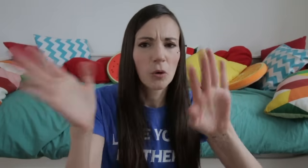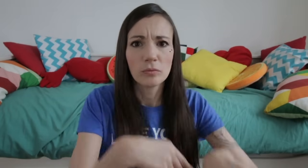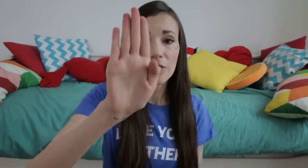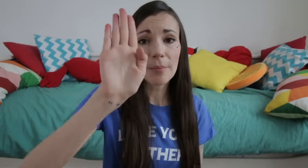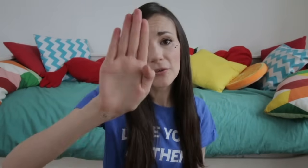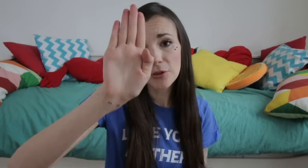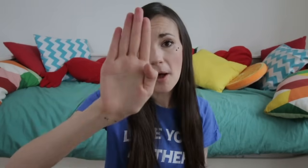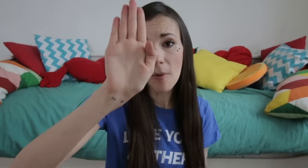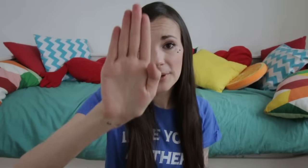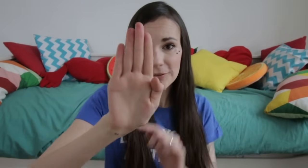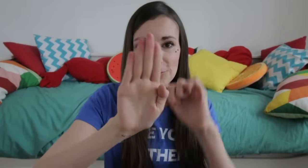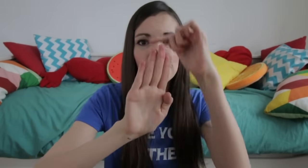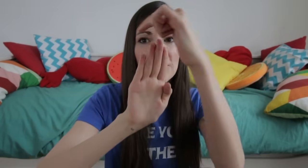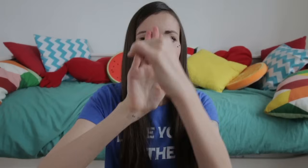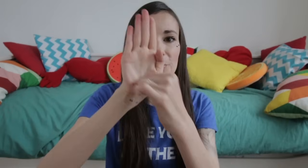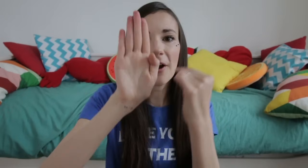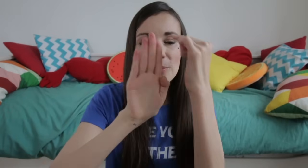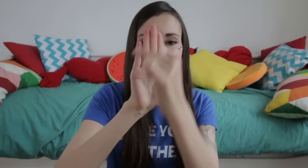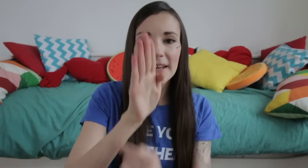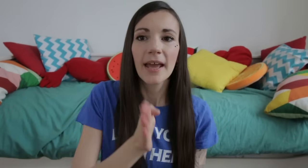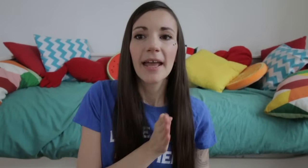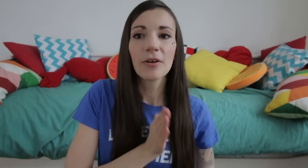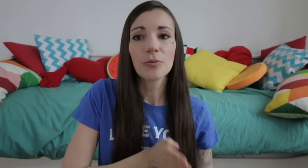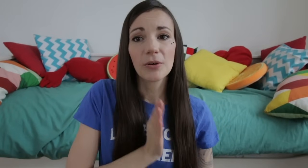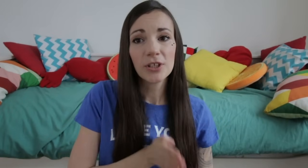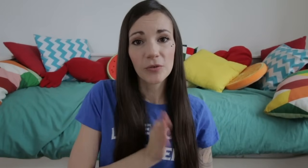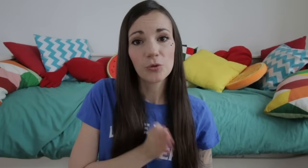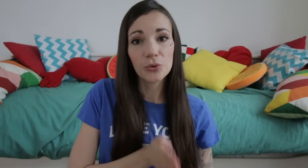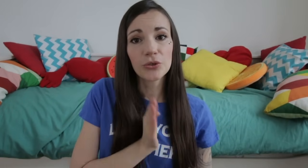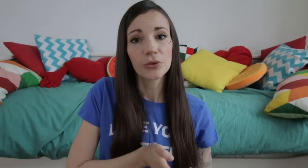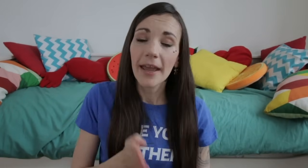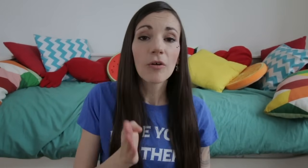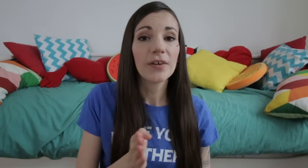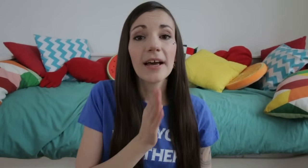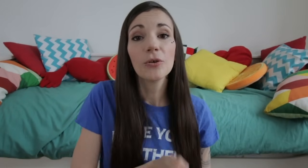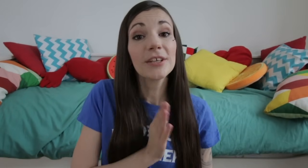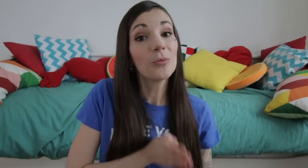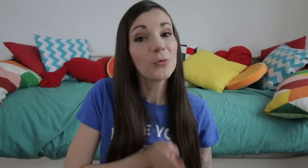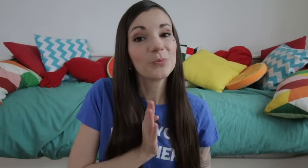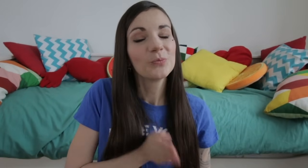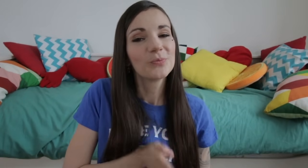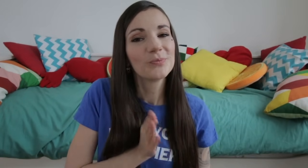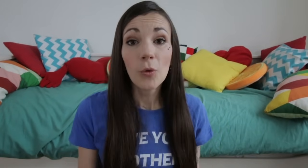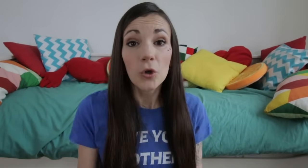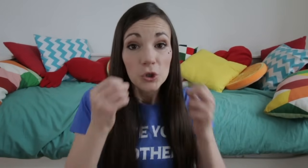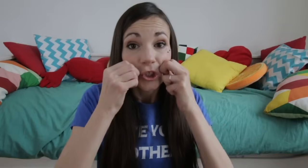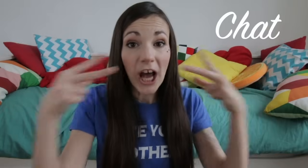On vient prendre notre main en B, tous les doigts sont bien repliés et on se met au niveau du buste et on fait la queue qui remue. Le mot chat.